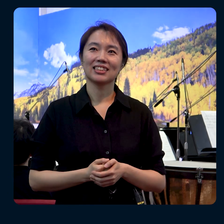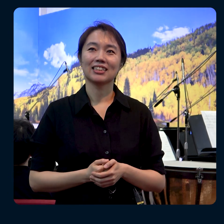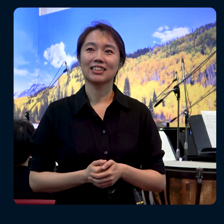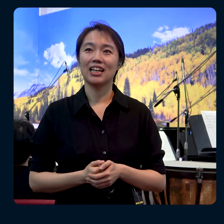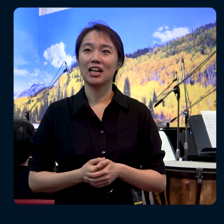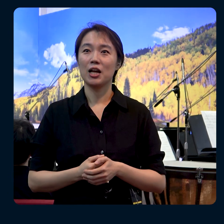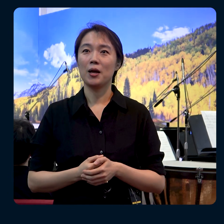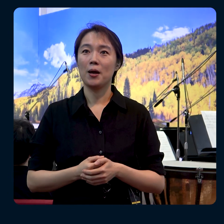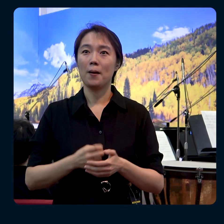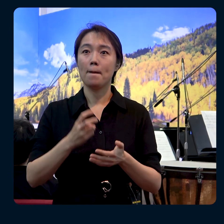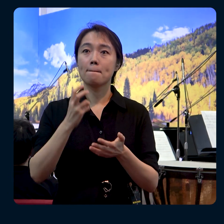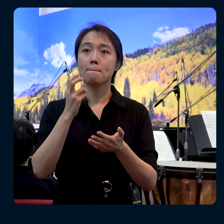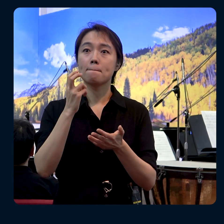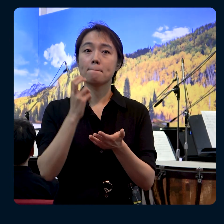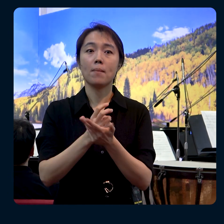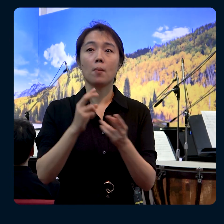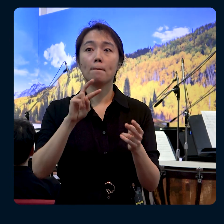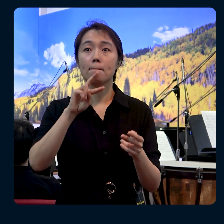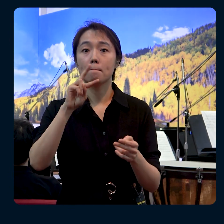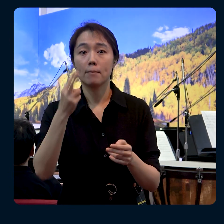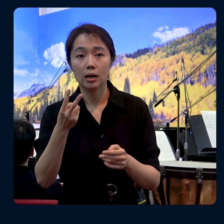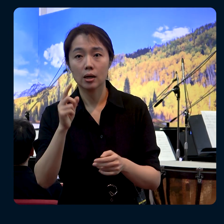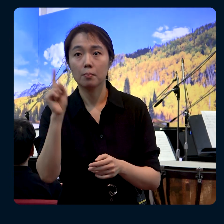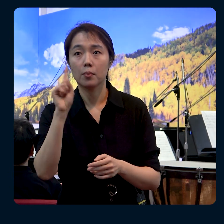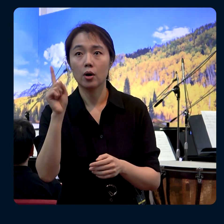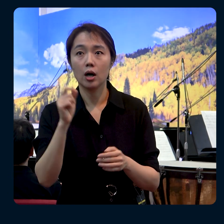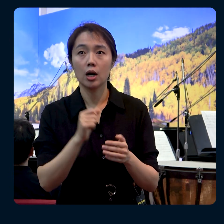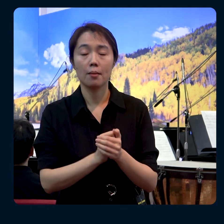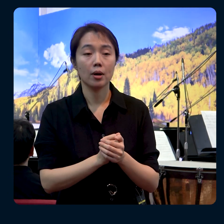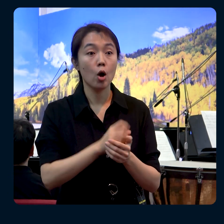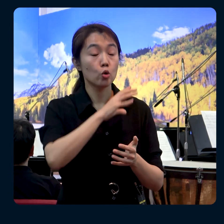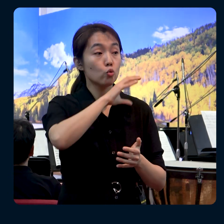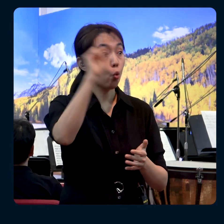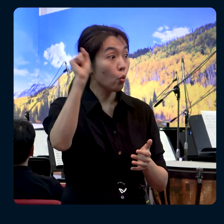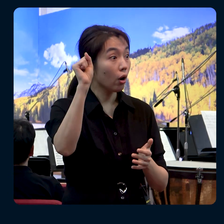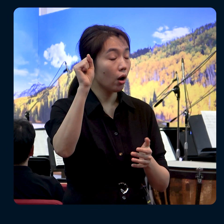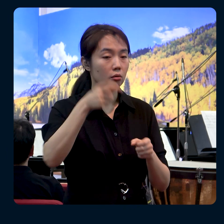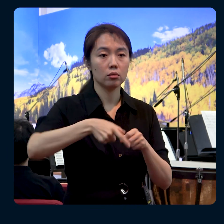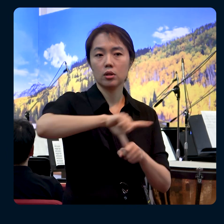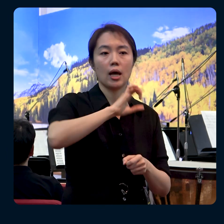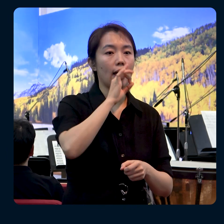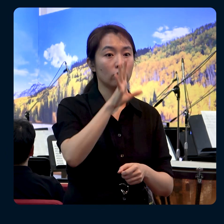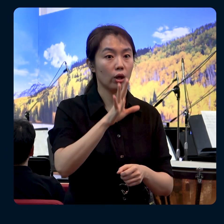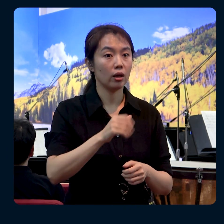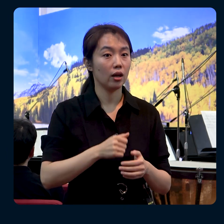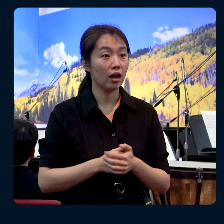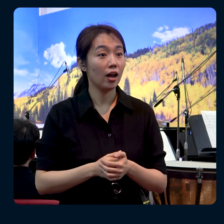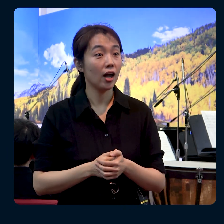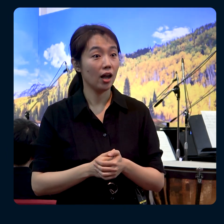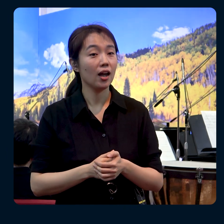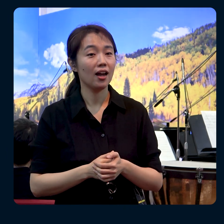그리고 새로 바뀐 법에 보니까 거기에 이게 있더라고요. 한번 통과된 건 다시 되물릴 수 없다.